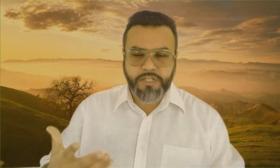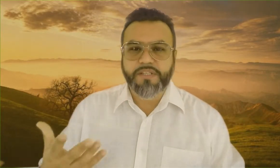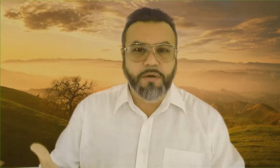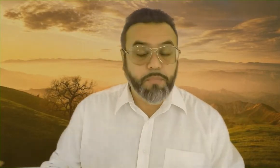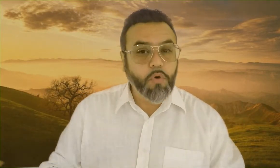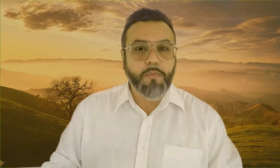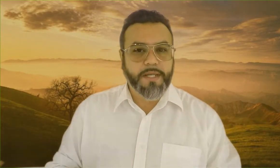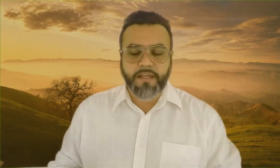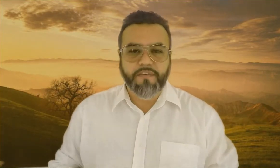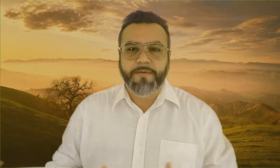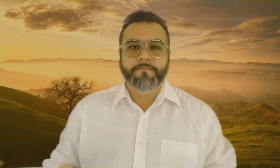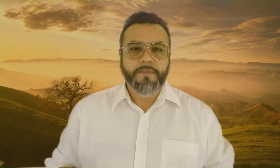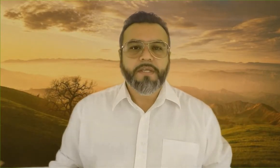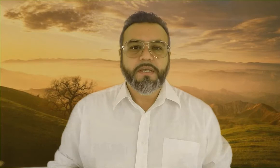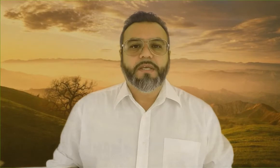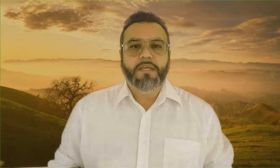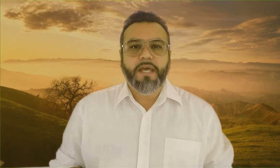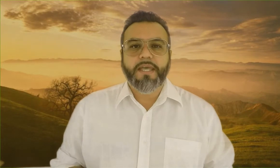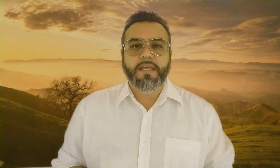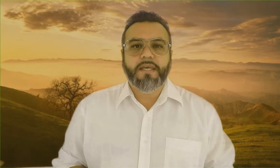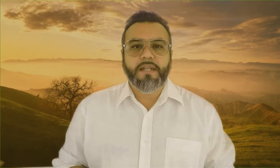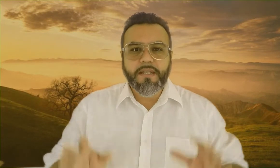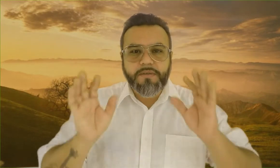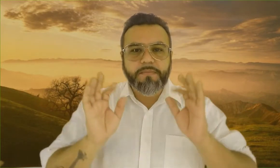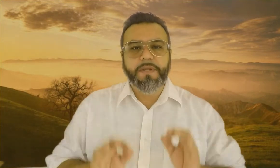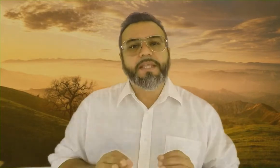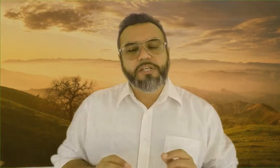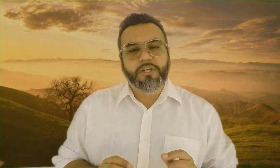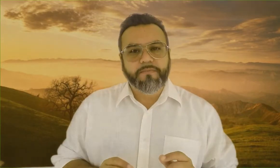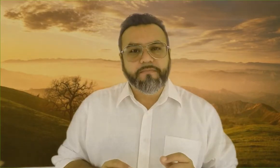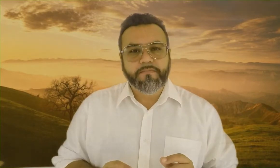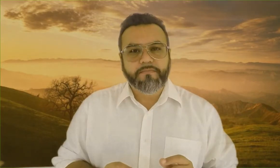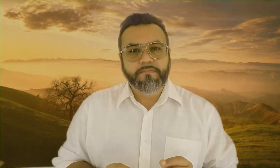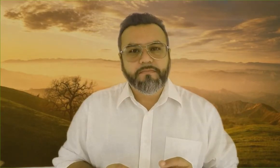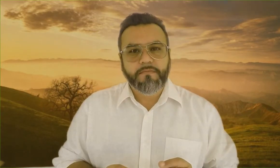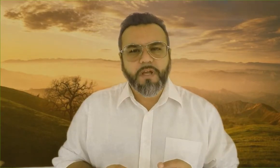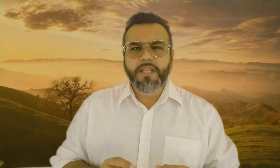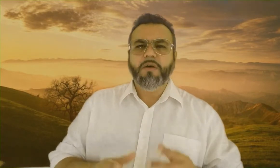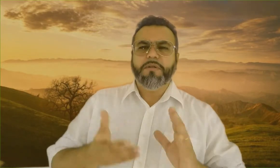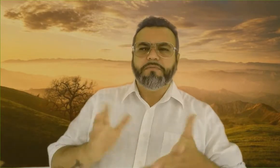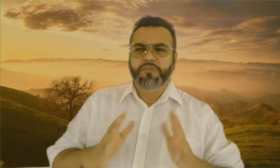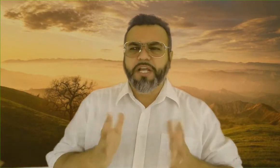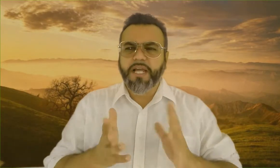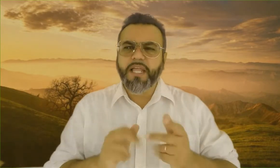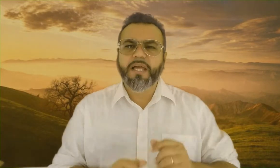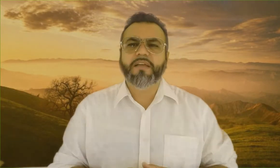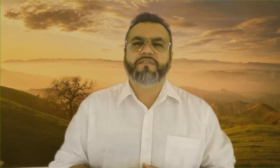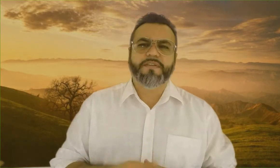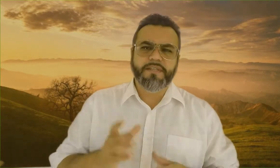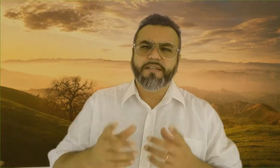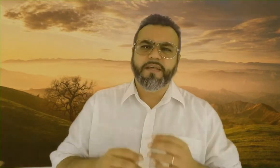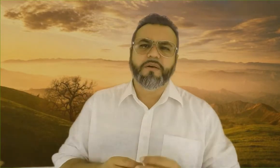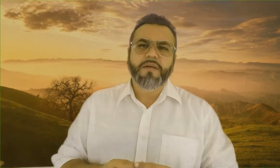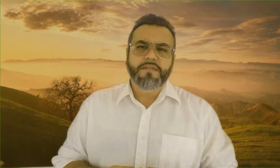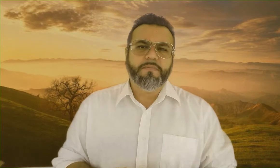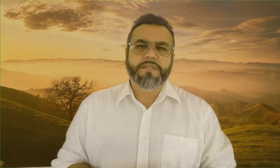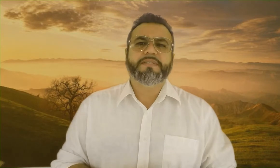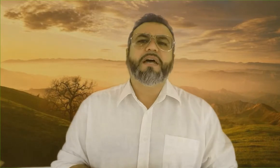gestão pública, enfim. E aí ele não se planeja. Não, é chegar lá e fazer e tal. Se precisar eu